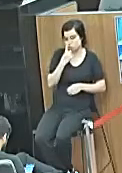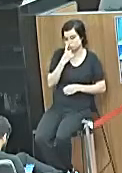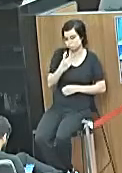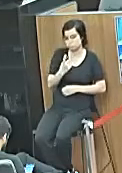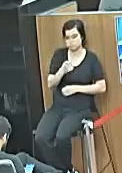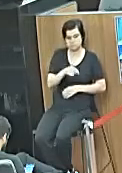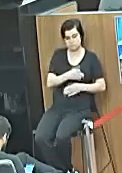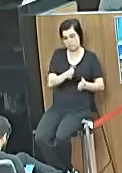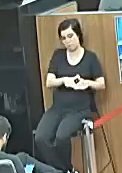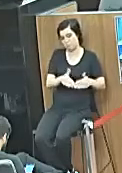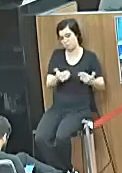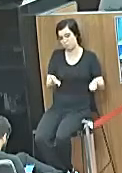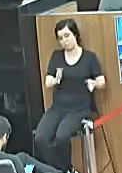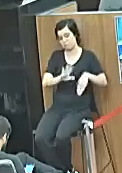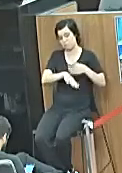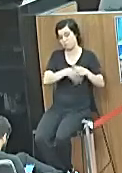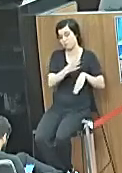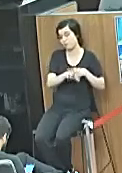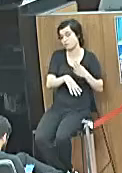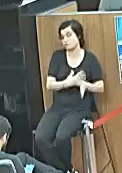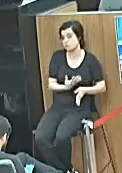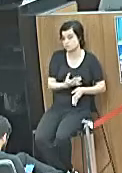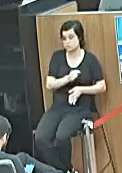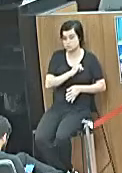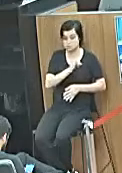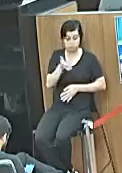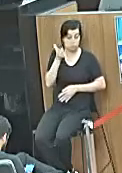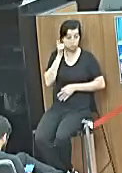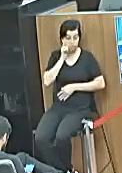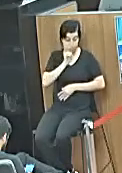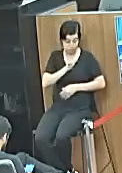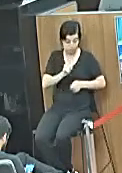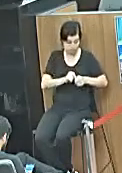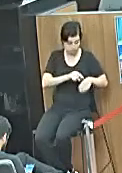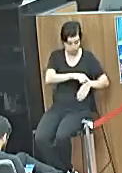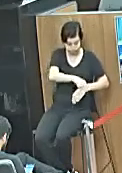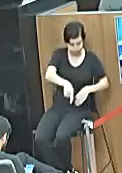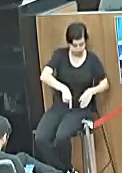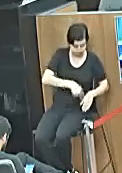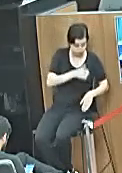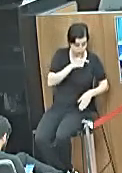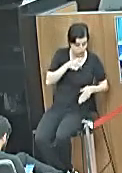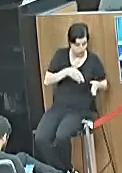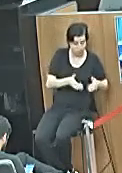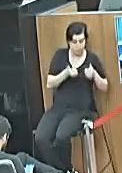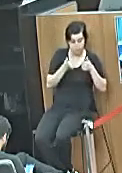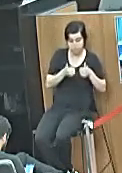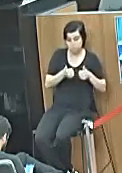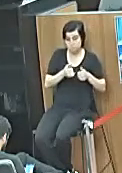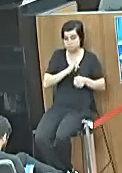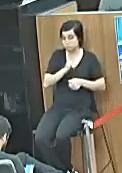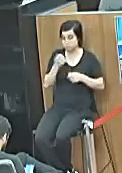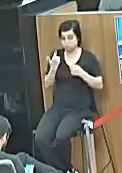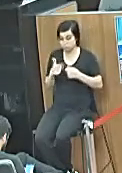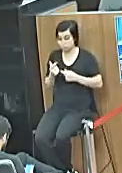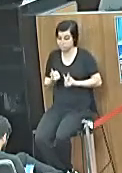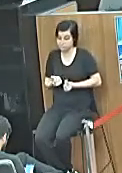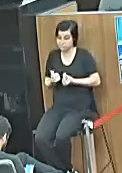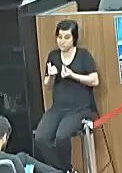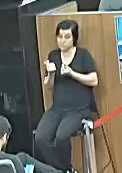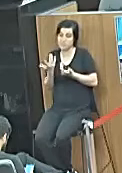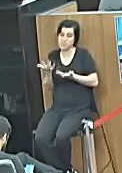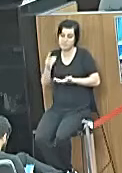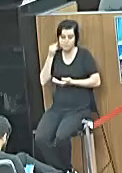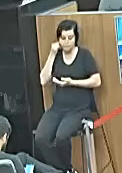esgoto aqui eles têm condição que eu construí uma força mas aqueles que não exige gota acaba caindo no rio em uma das vezes acaba